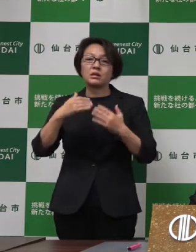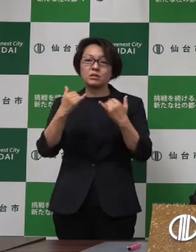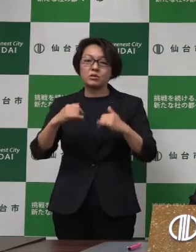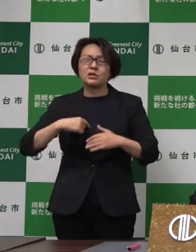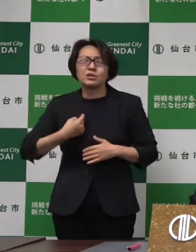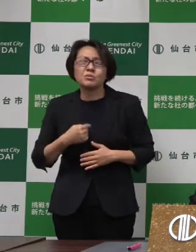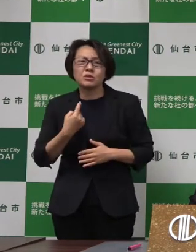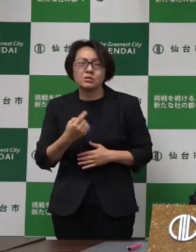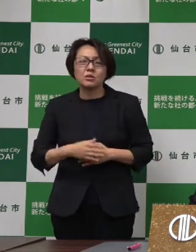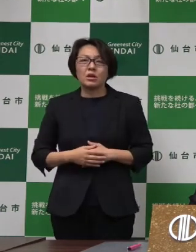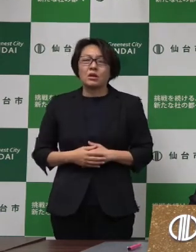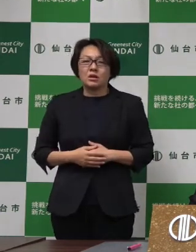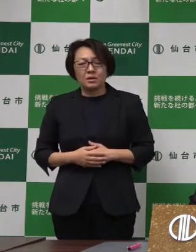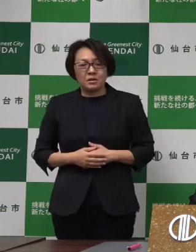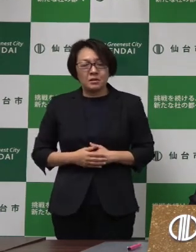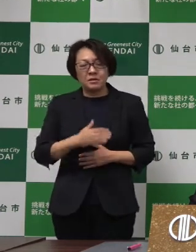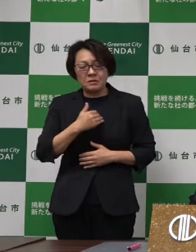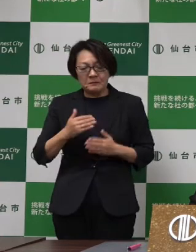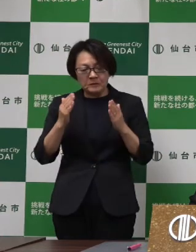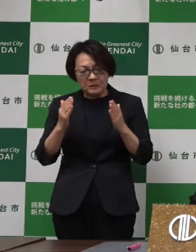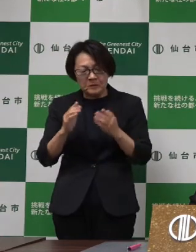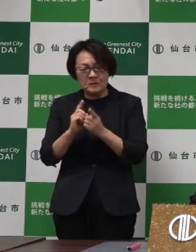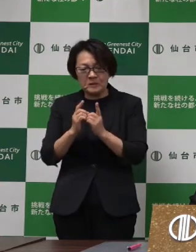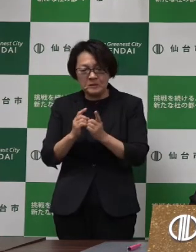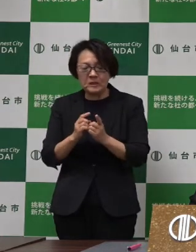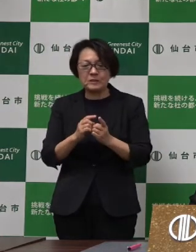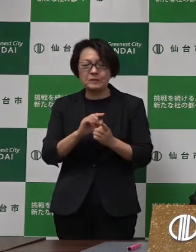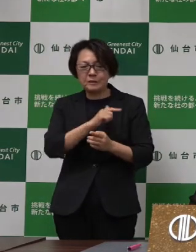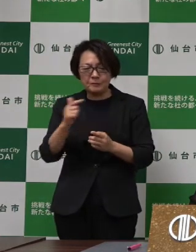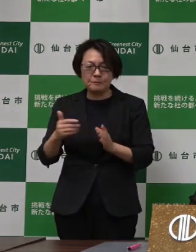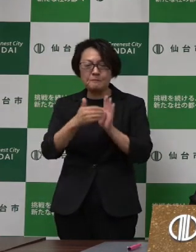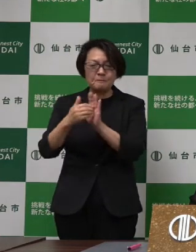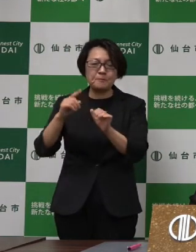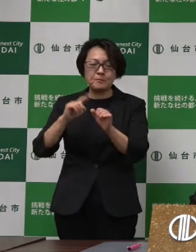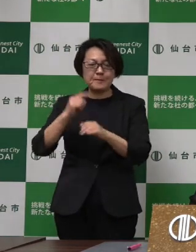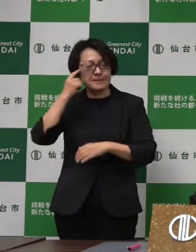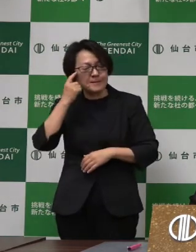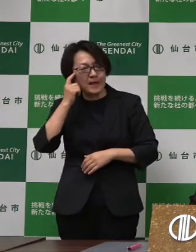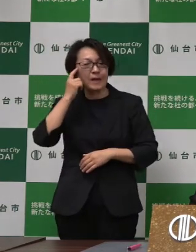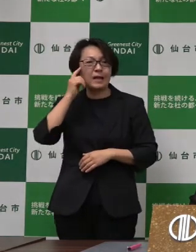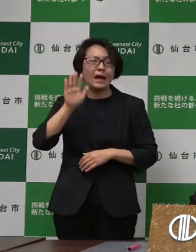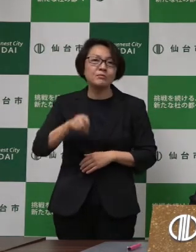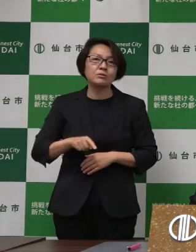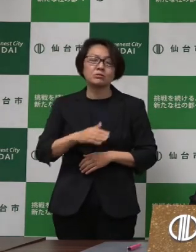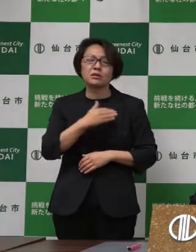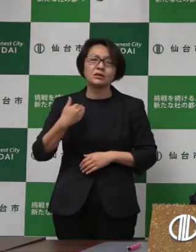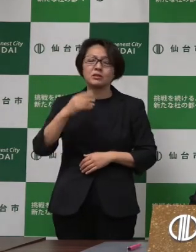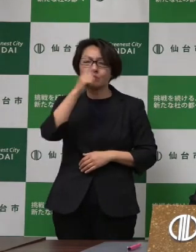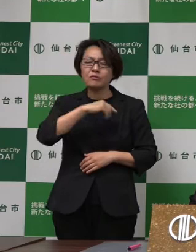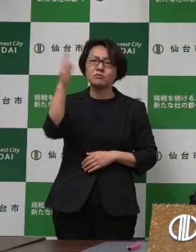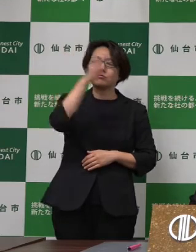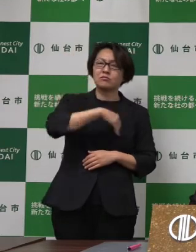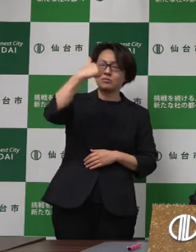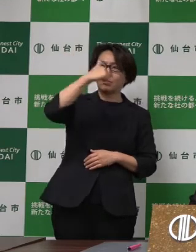ね、非常に自分たち一生懸命に対策を取っているんだと、自分たちを悪者にしないでもらいたいというような